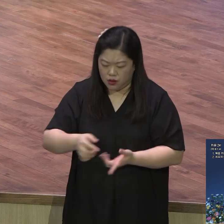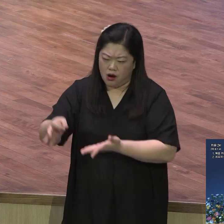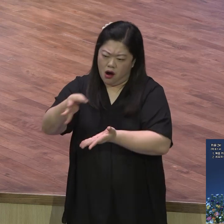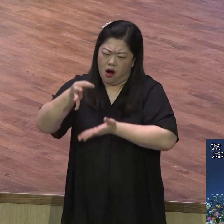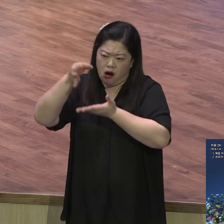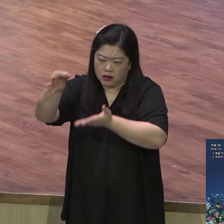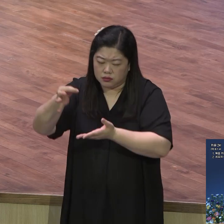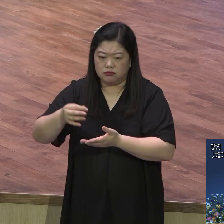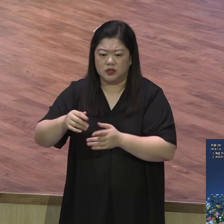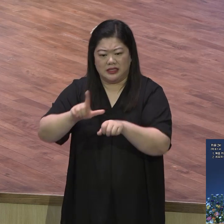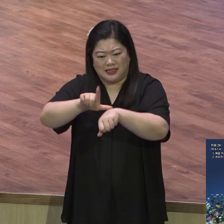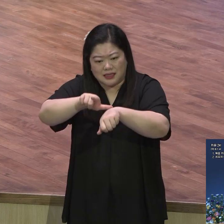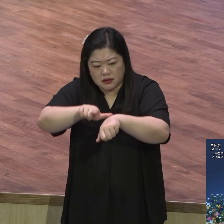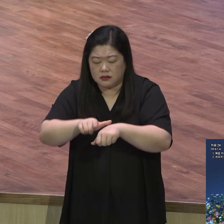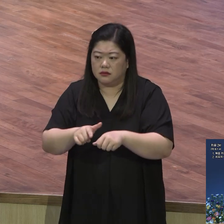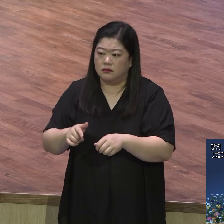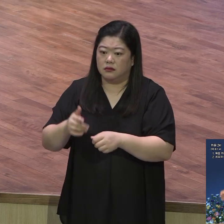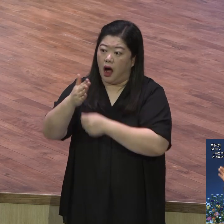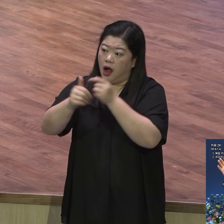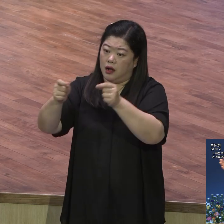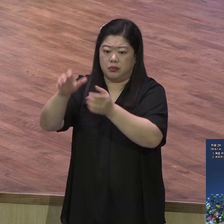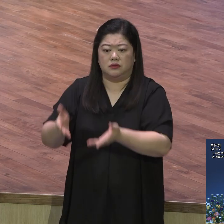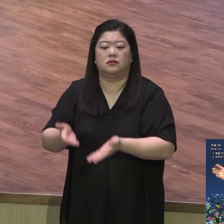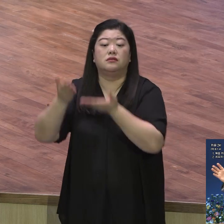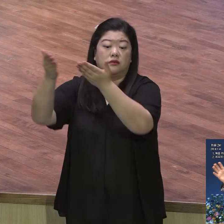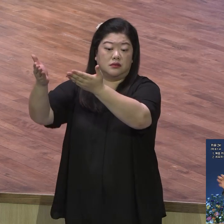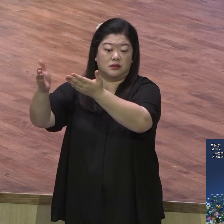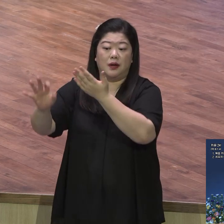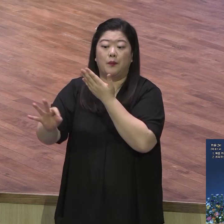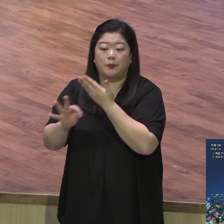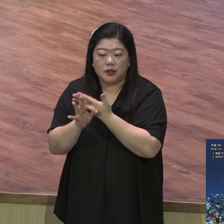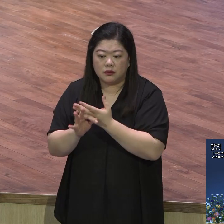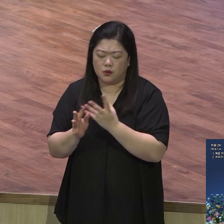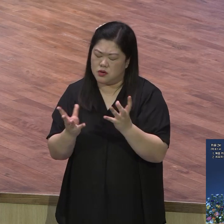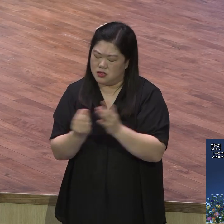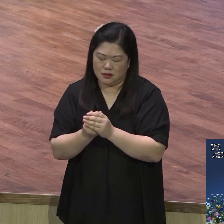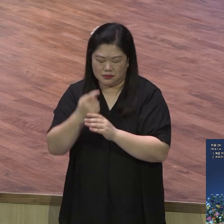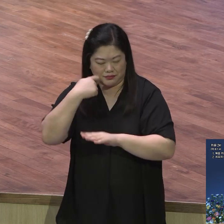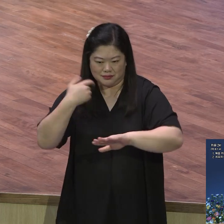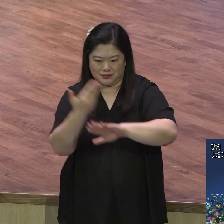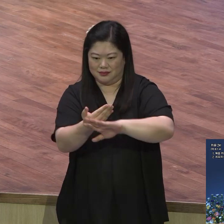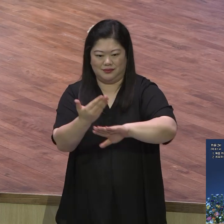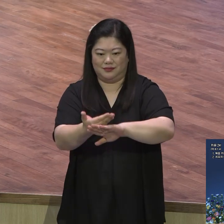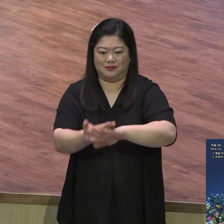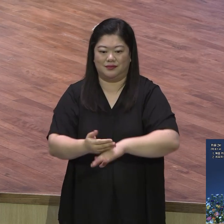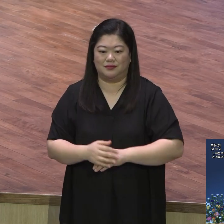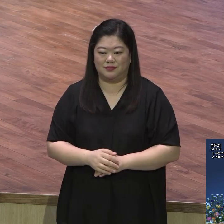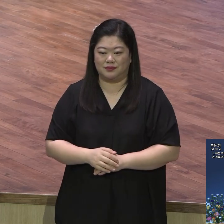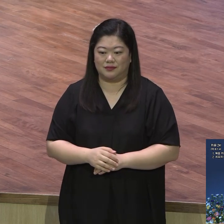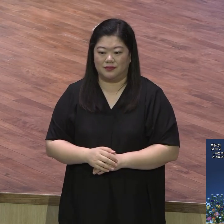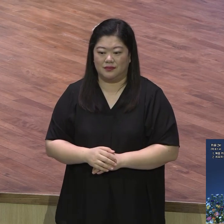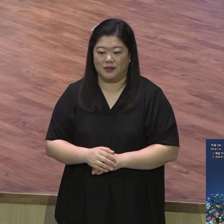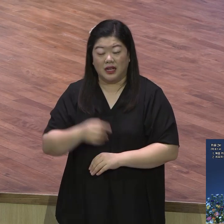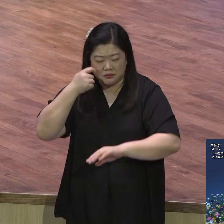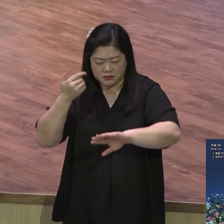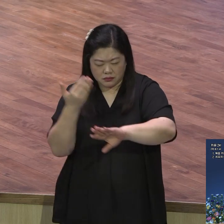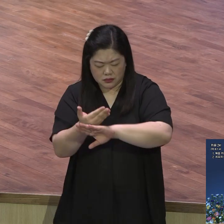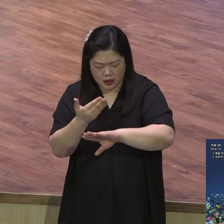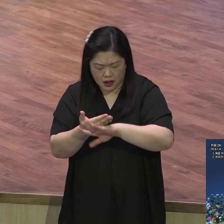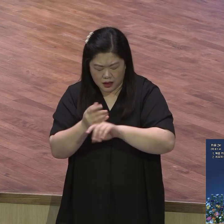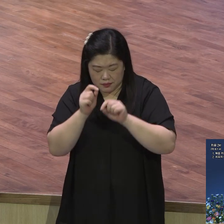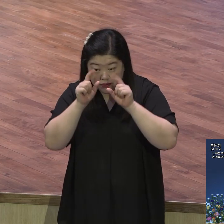한번 해보세요. 어떤 일이 나는가 여러분 개인 치우는 말할 것도 없고요. 하나님이 거기서 응답이 다 오게 되어있다니까요.